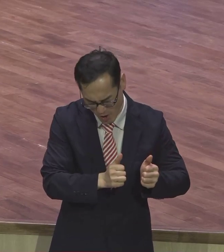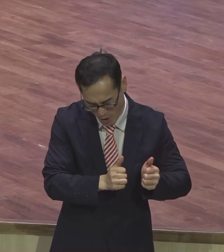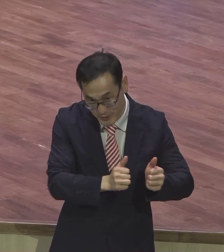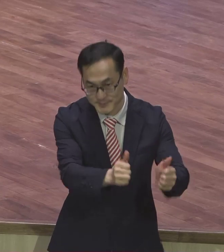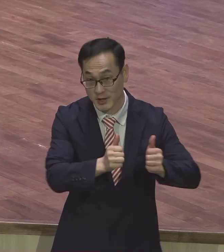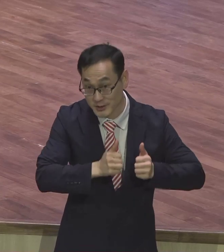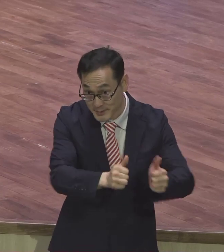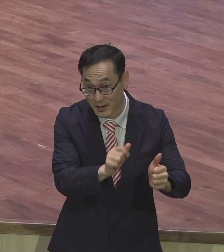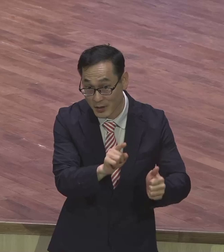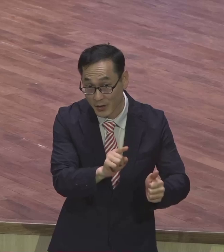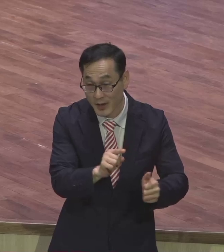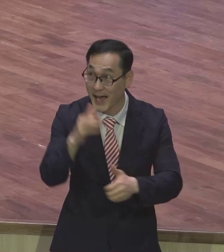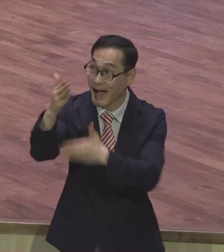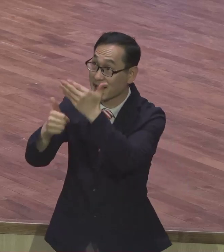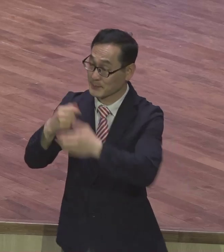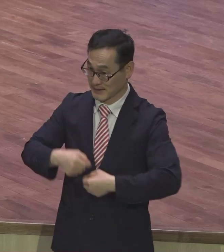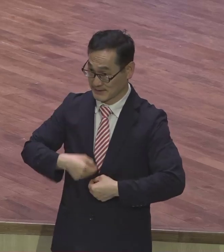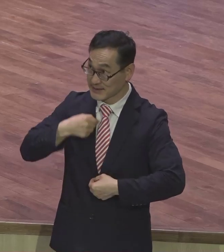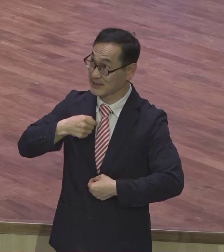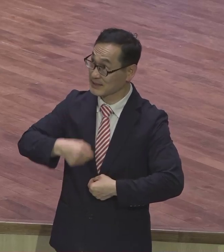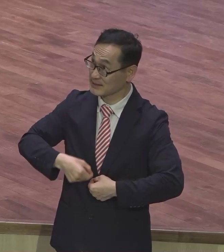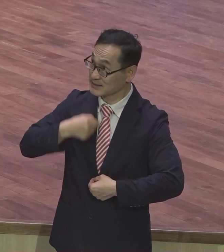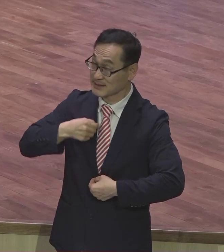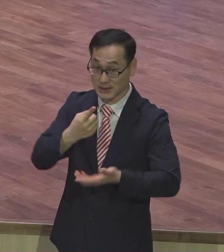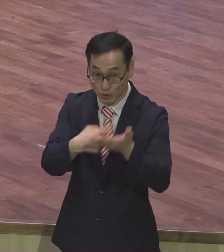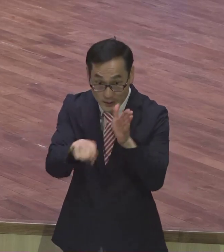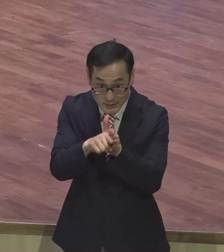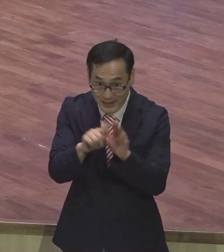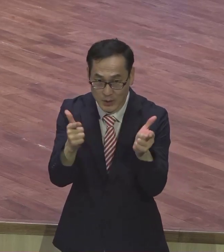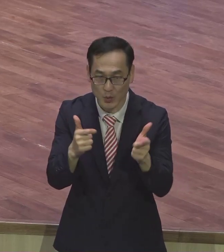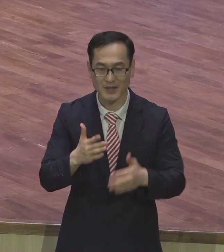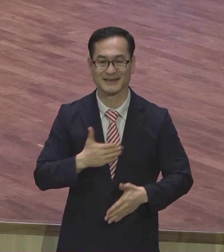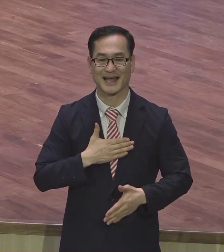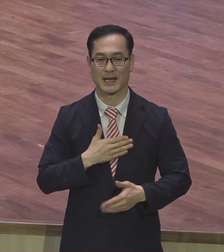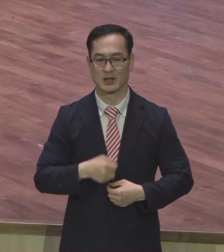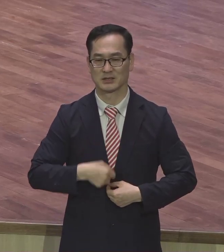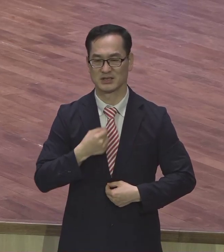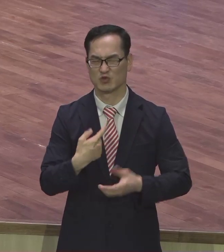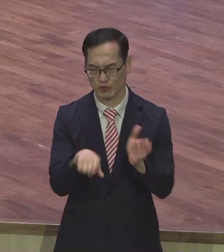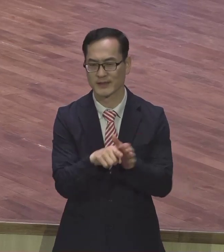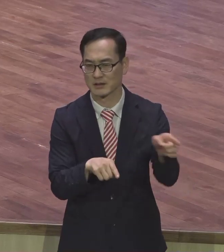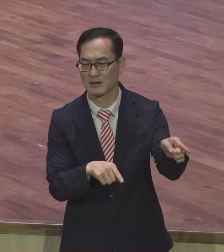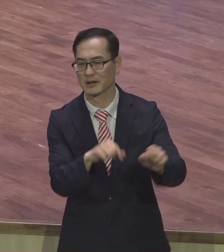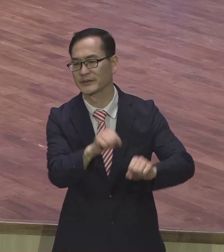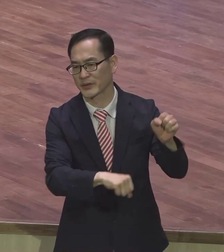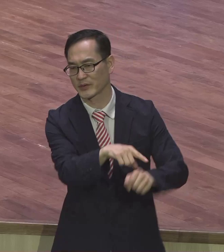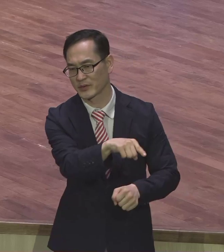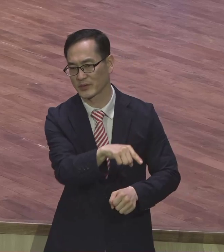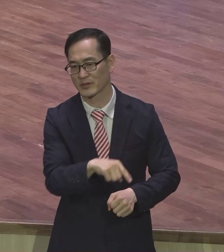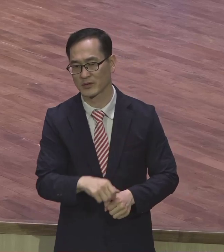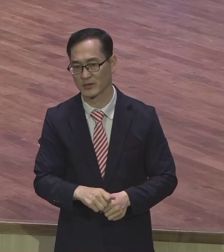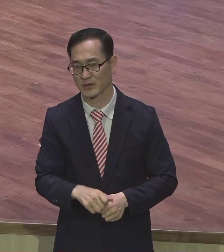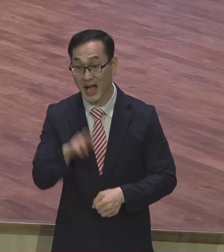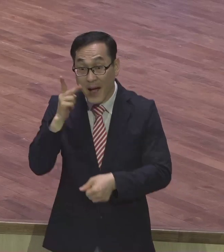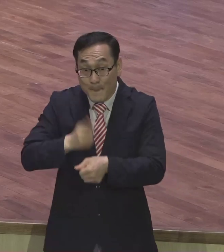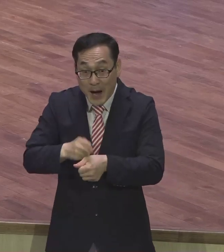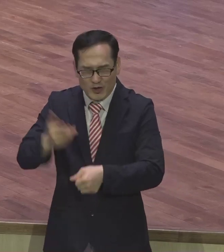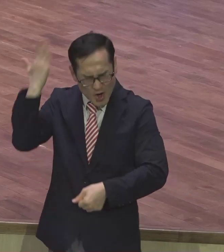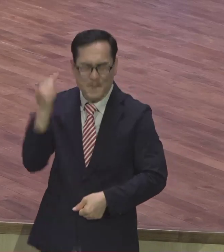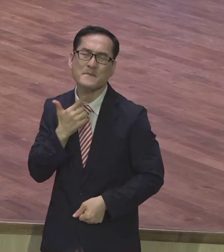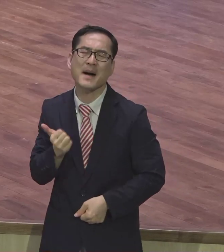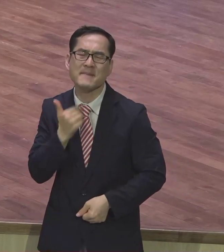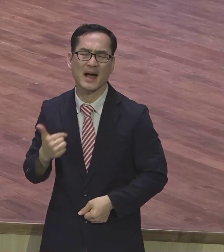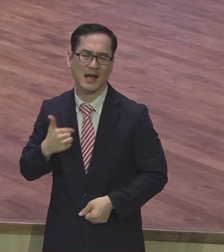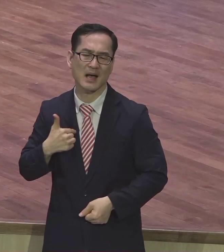아니고 자기 의의를 세운 것이라고 바울이 너무 잘 알잖아요 유대교에 있었습니다 자기 의의를 세운 것이라고 이 일에